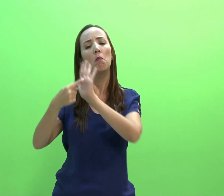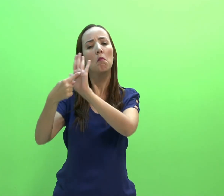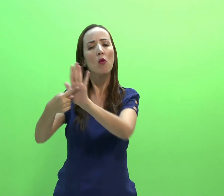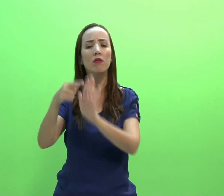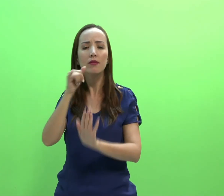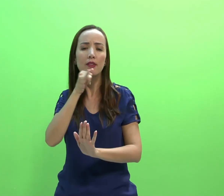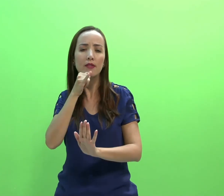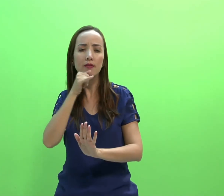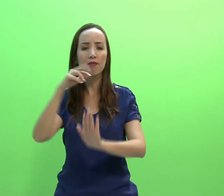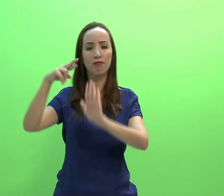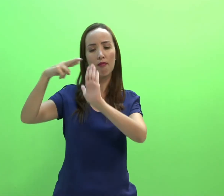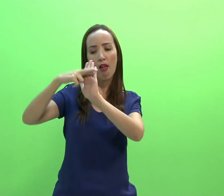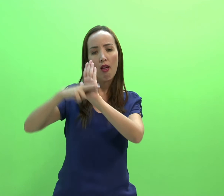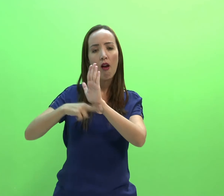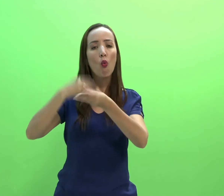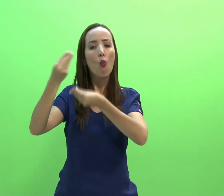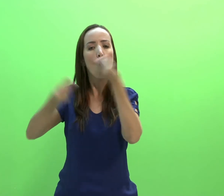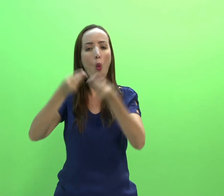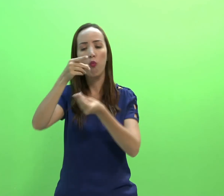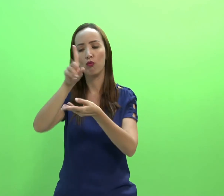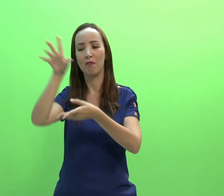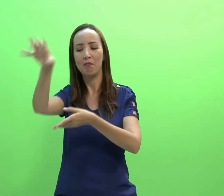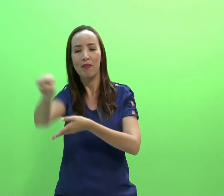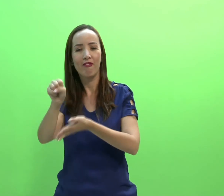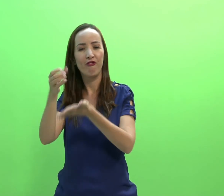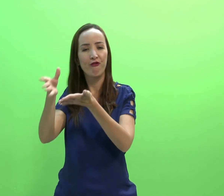Então, agora eu mostrarei para vocês